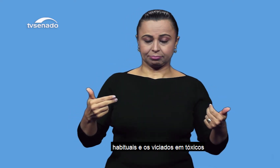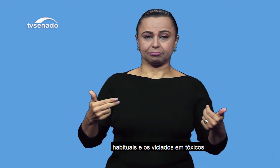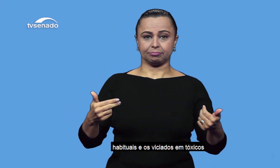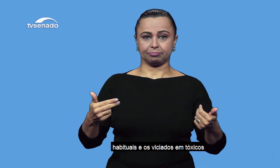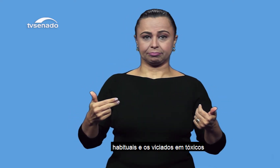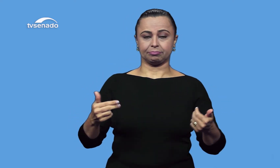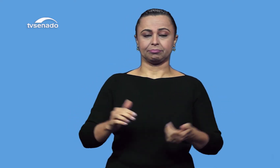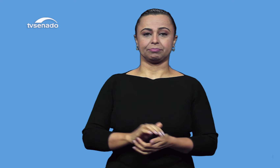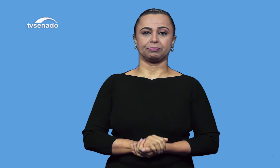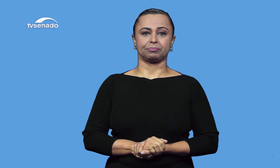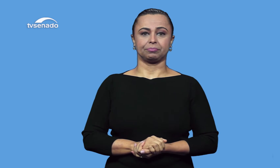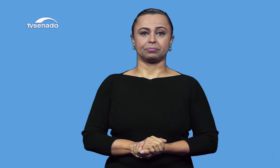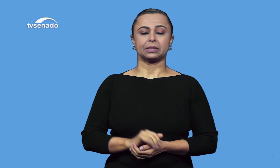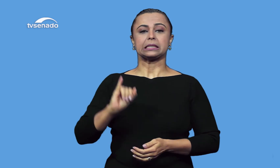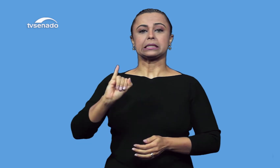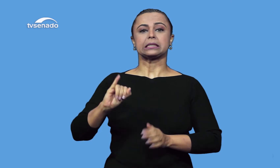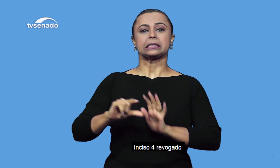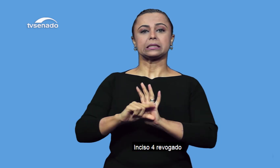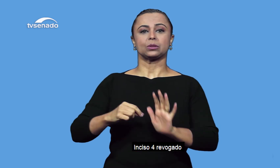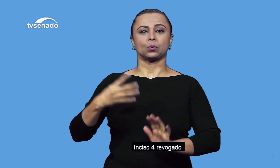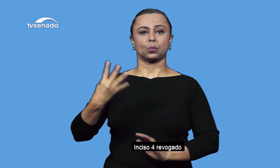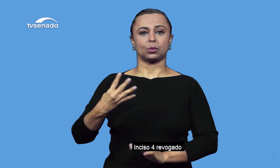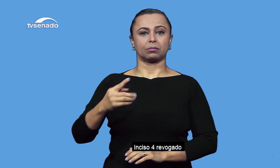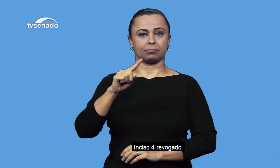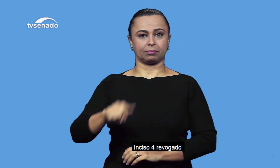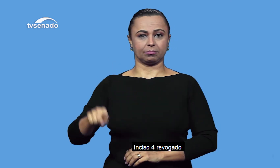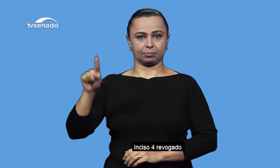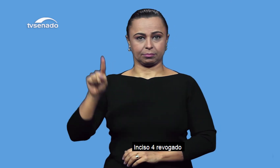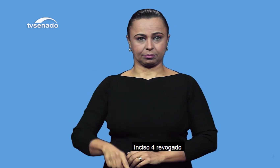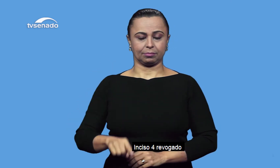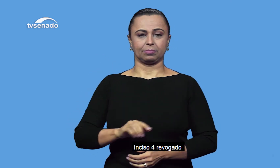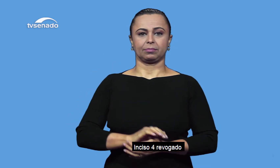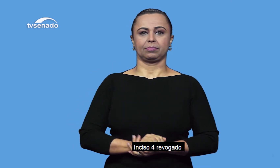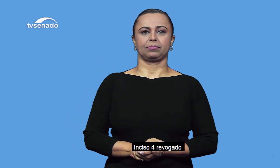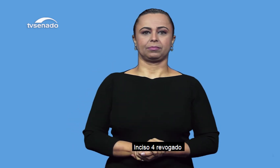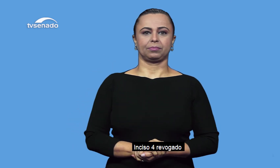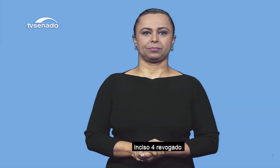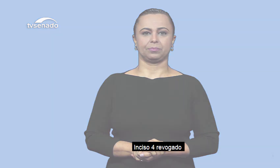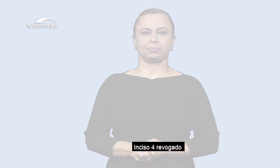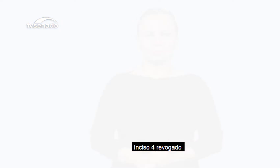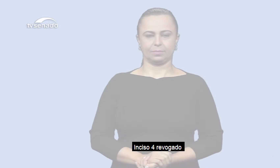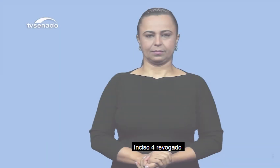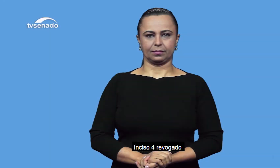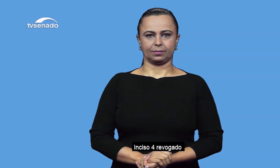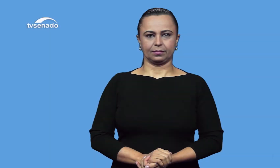tóxicos inciso 4 revogado